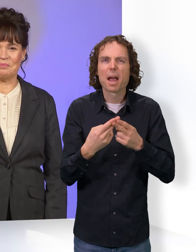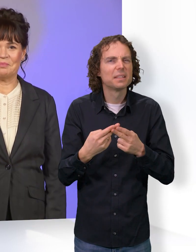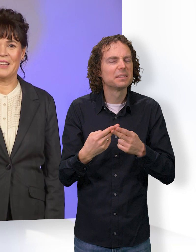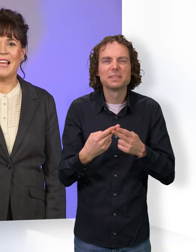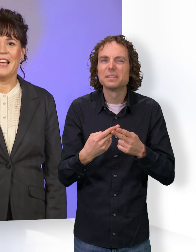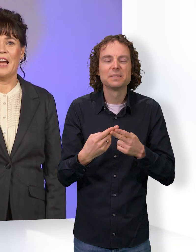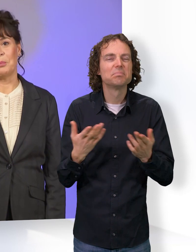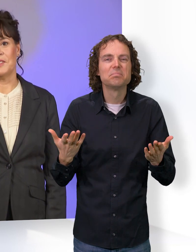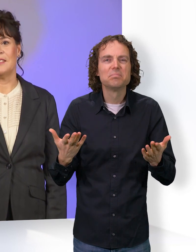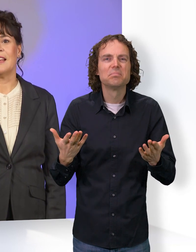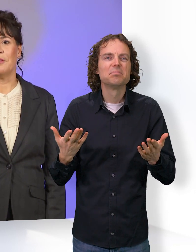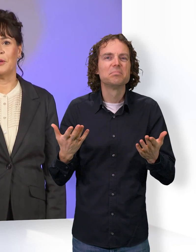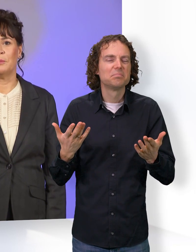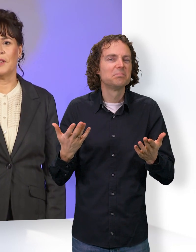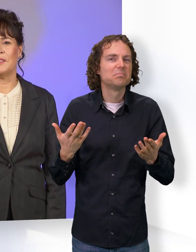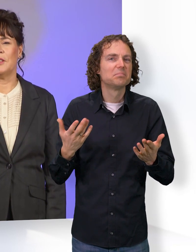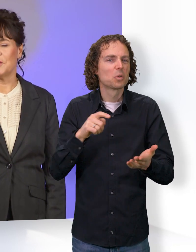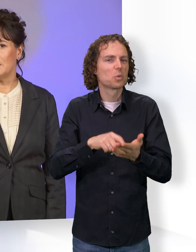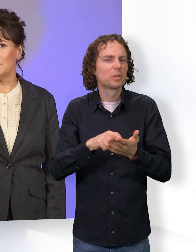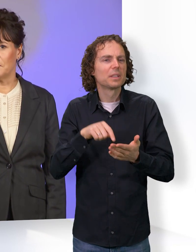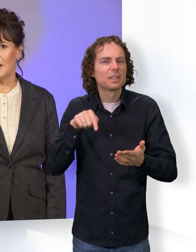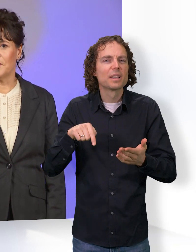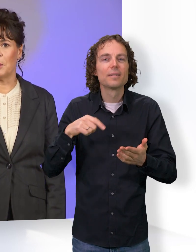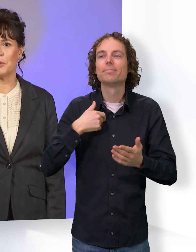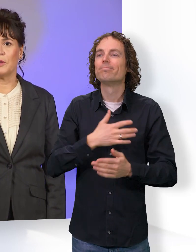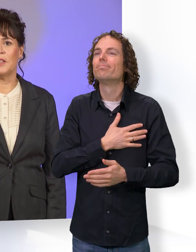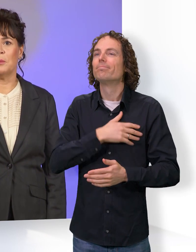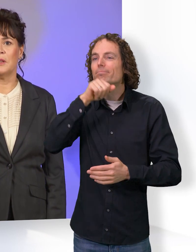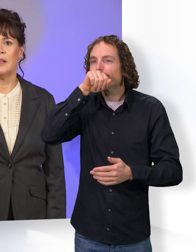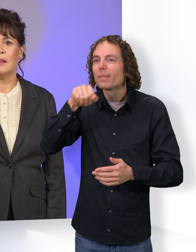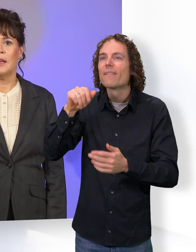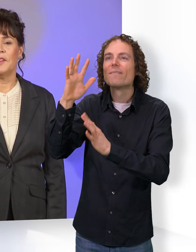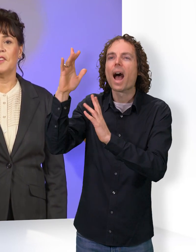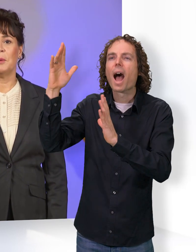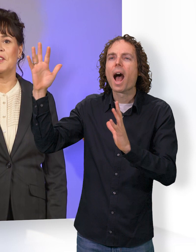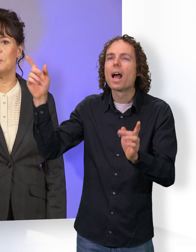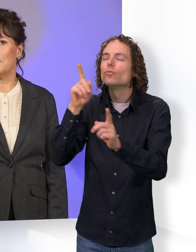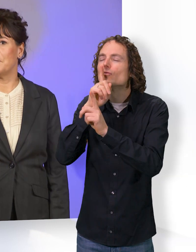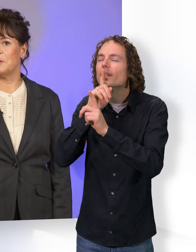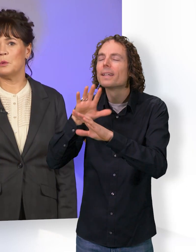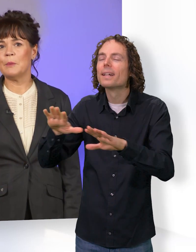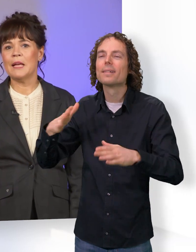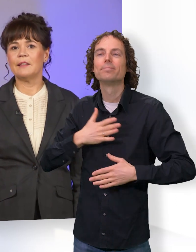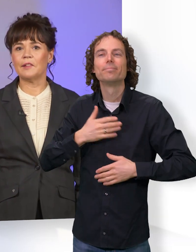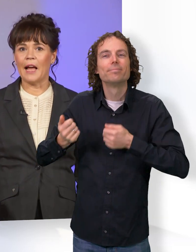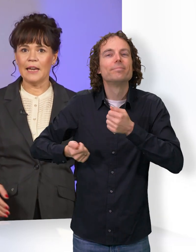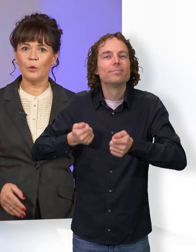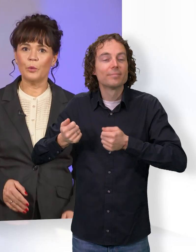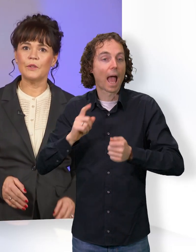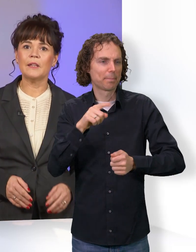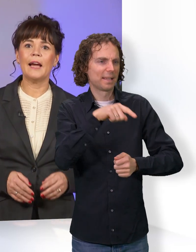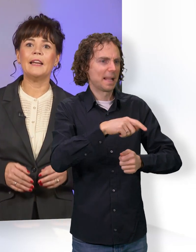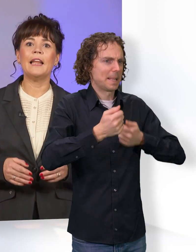ist. Abgesehen davon, dass ich die Stille des Waldes beim Joggen liebe, ist es bei diesem Lauf so, dass